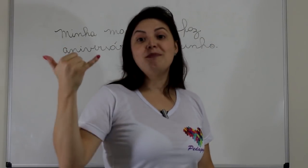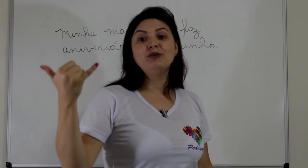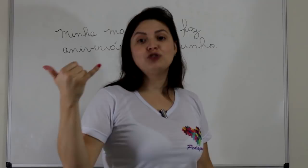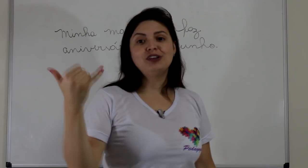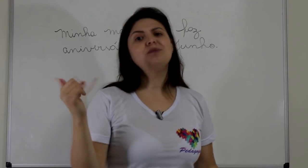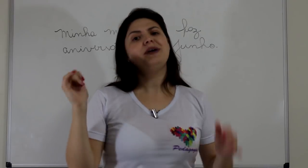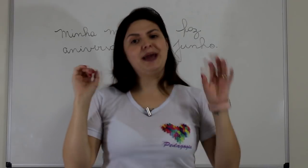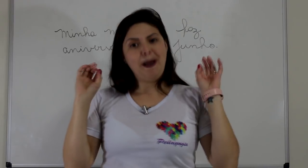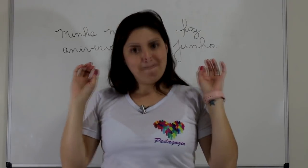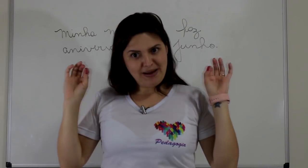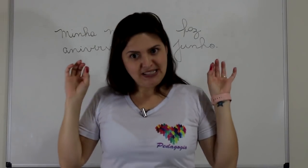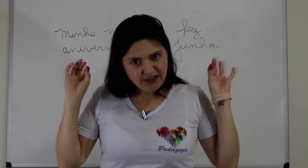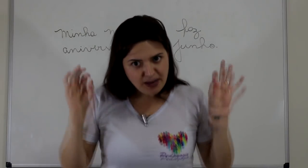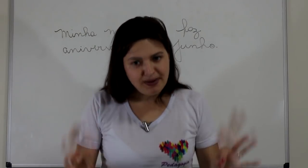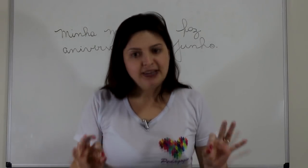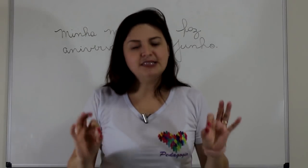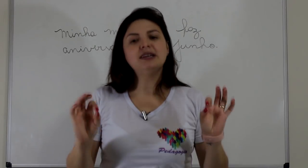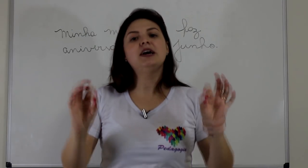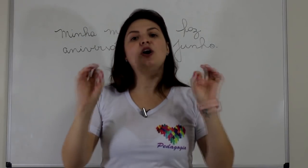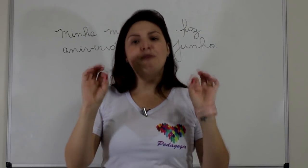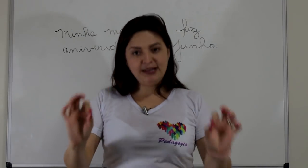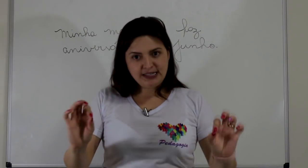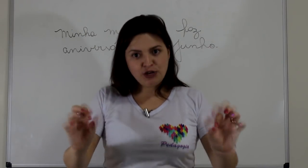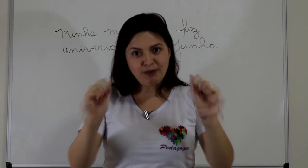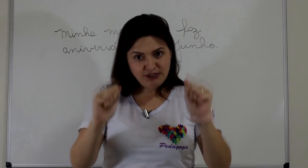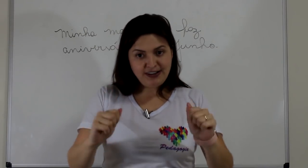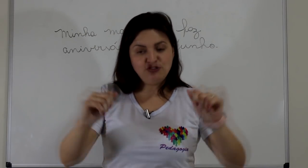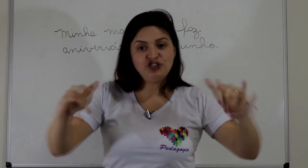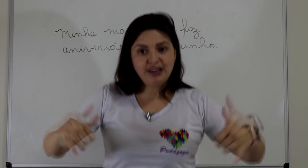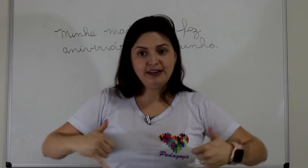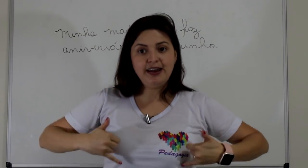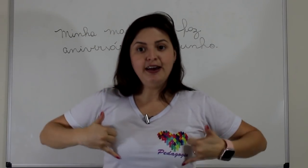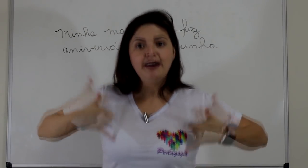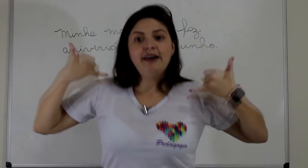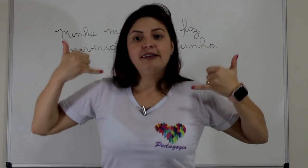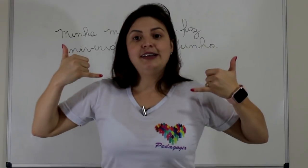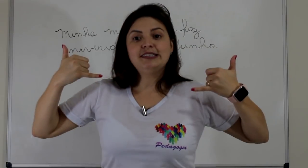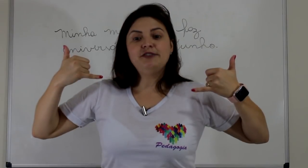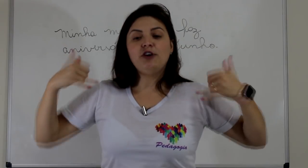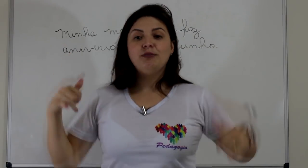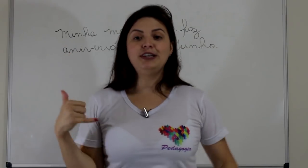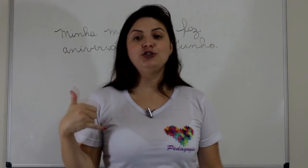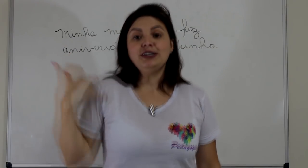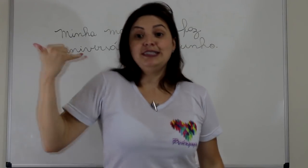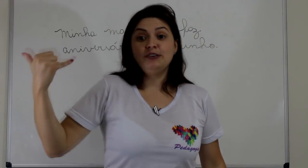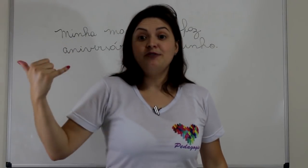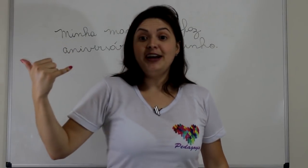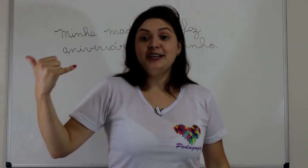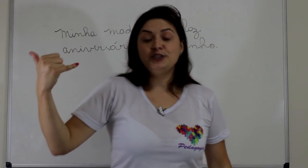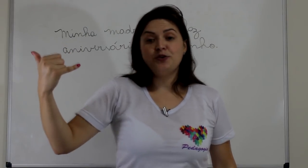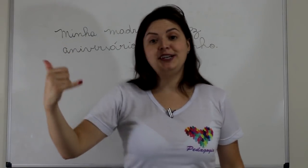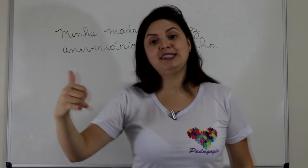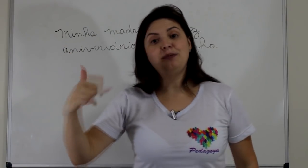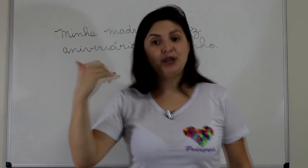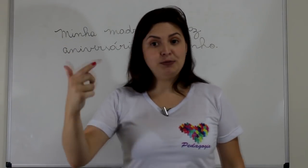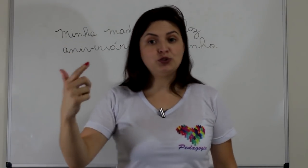mão só também. Mas fica mais legal, mais rico e mais fácil de entender dessa forma. Isso aqui são variações, tá? Porque a pessoa